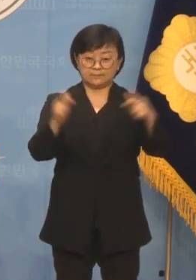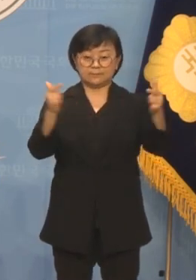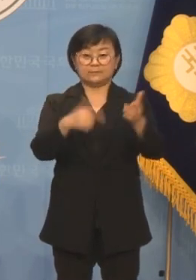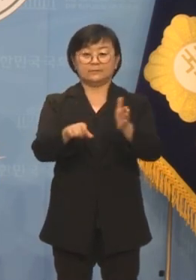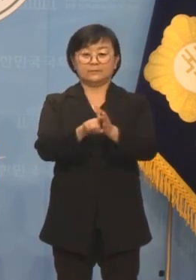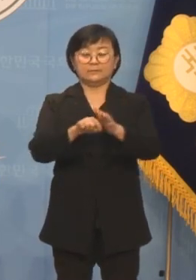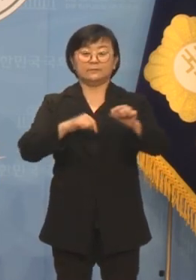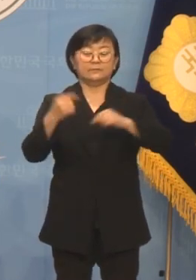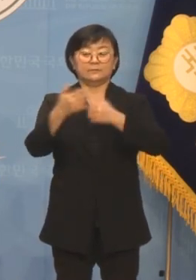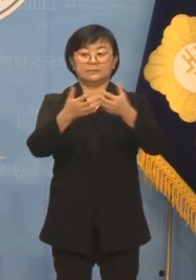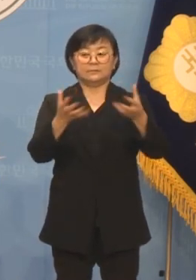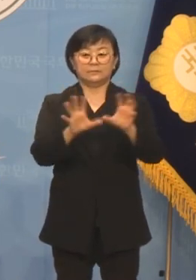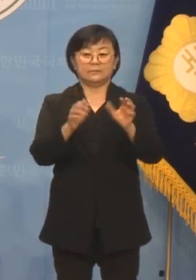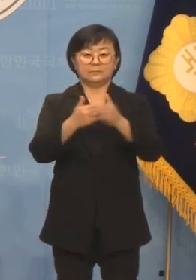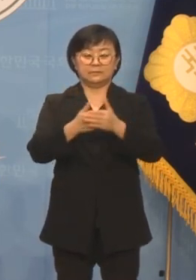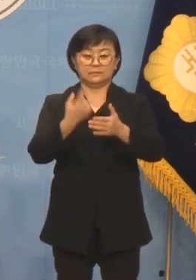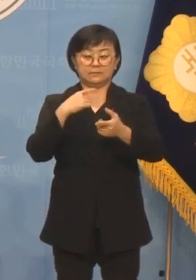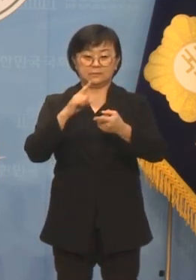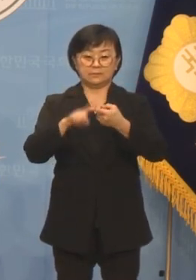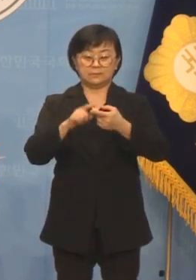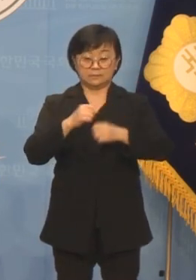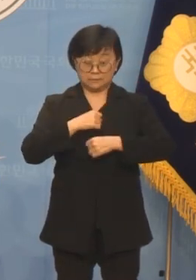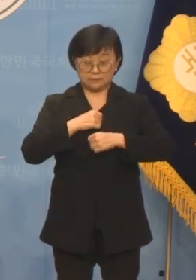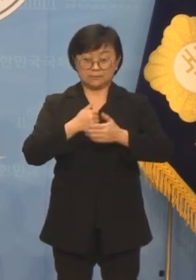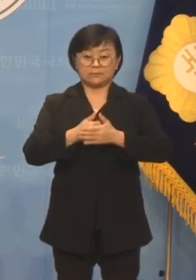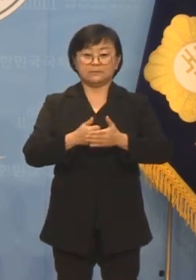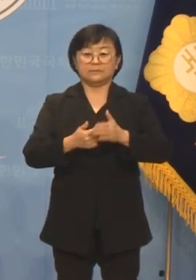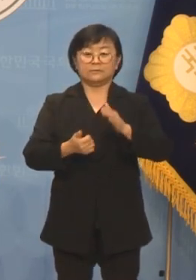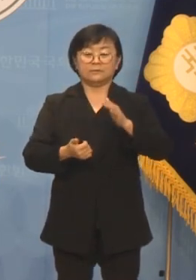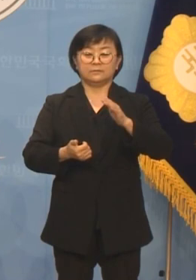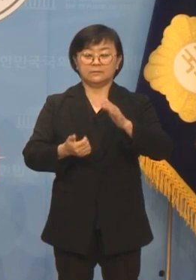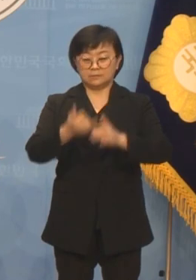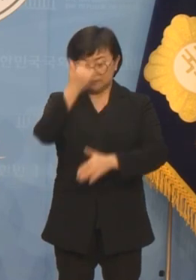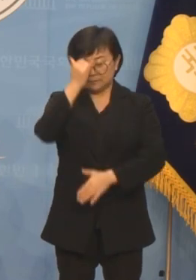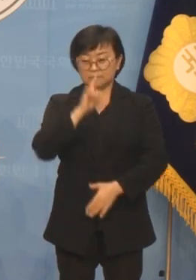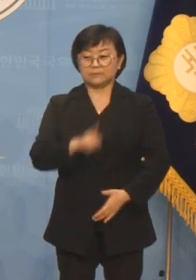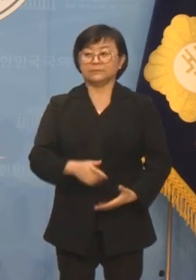위해 정당이 지켜야 할 최소한의 도리라는 뜻입니다.